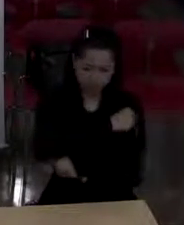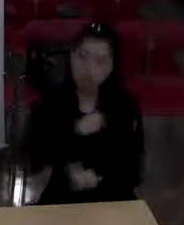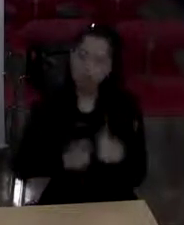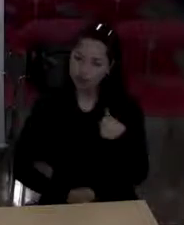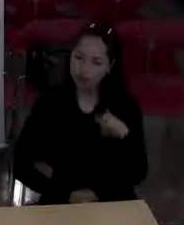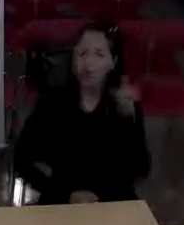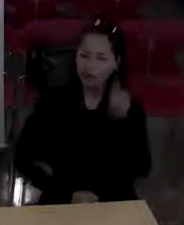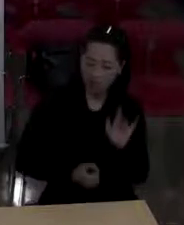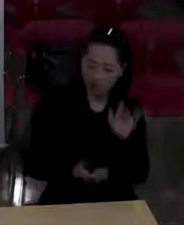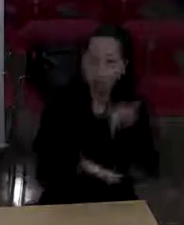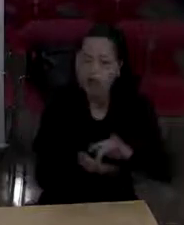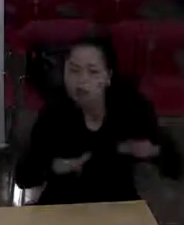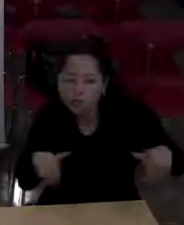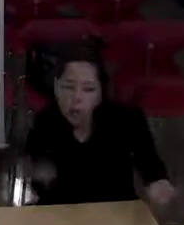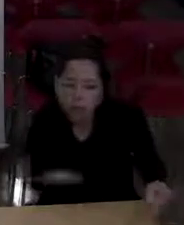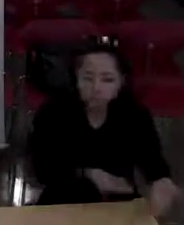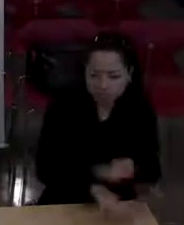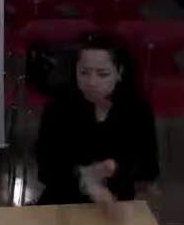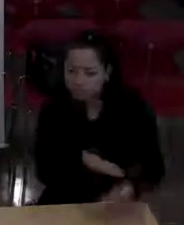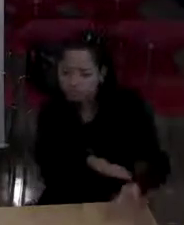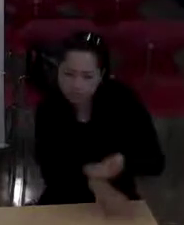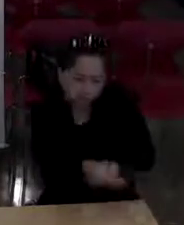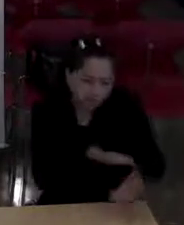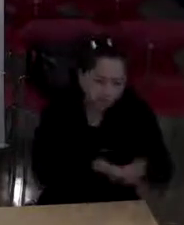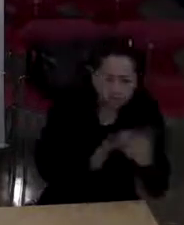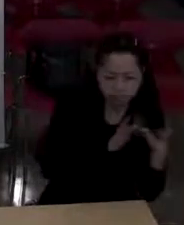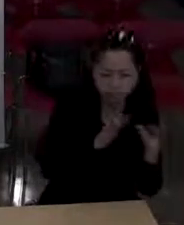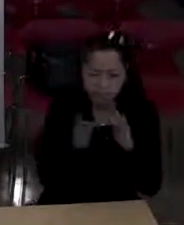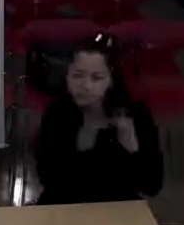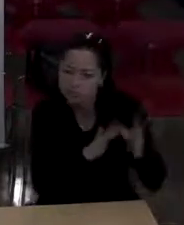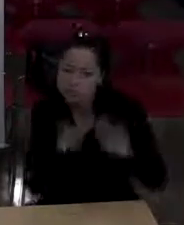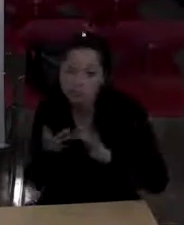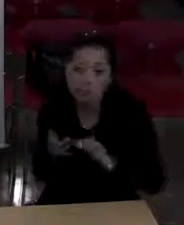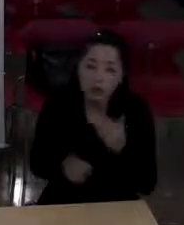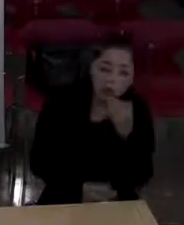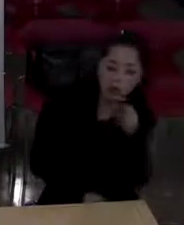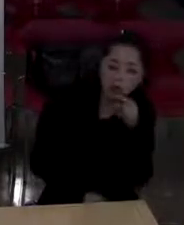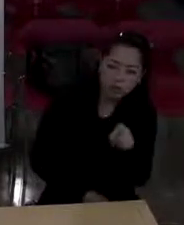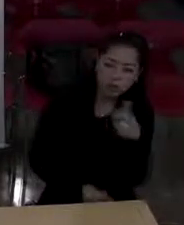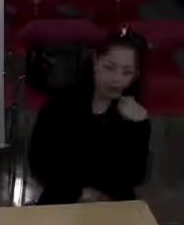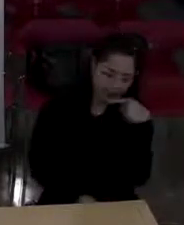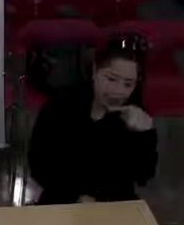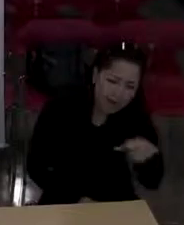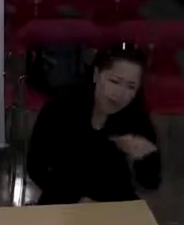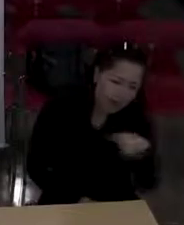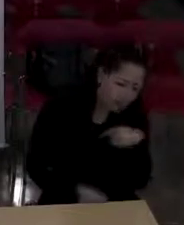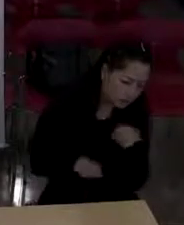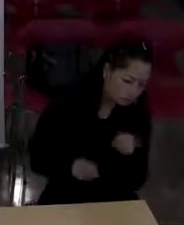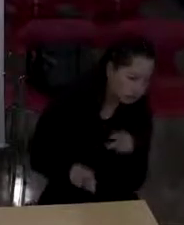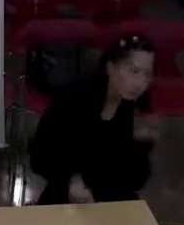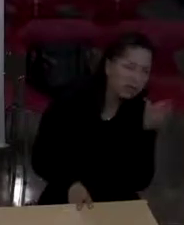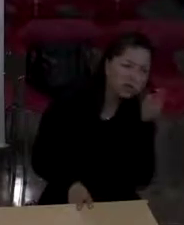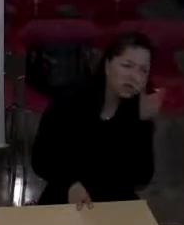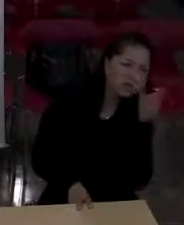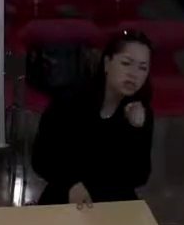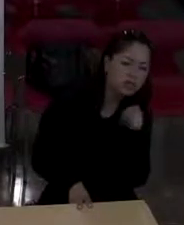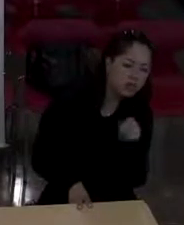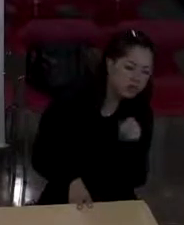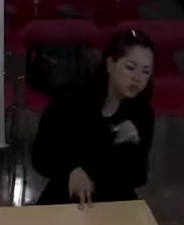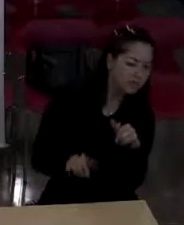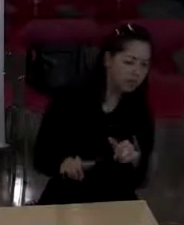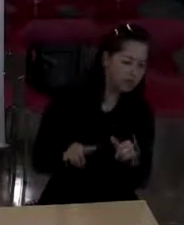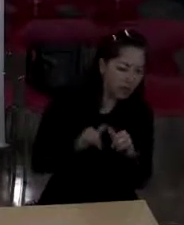yo nazca, la lengua que utilice la gente que me rodea, pues es la que yo voy a utilizar, y pues esa lengua hace